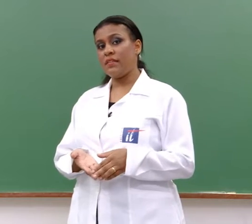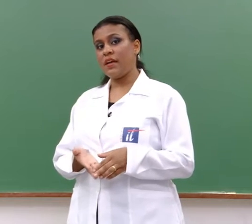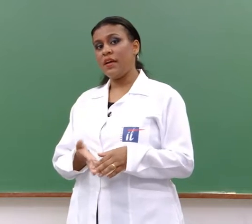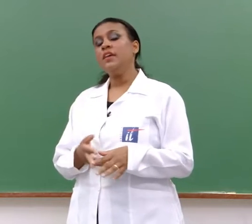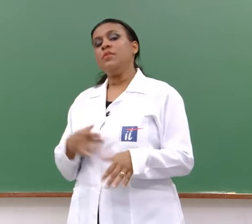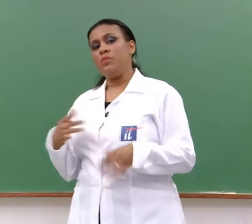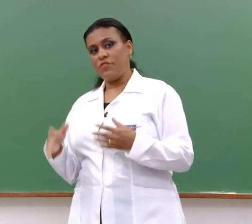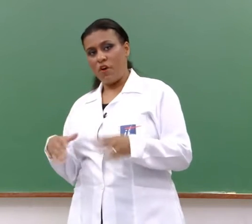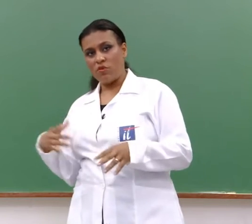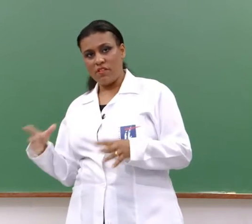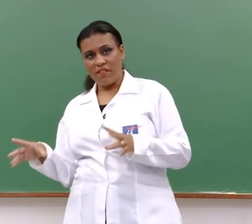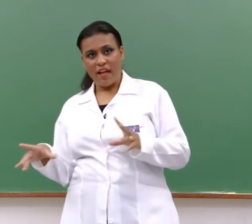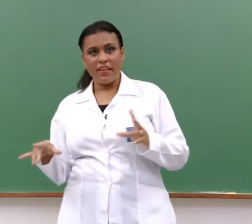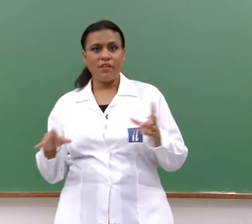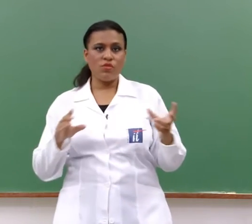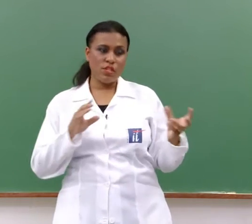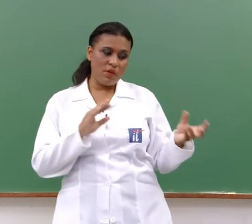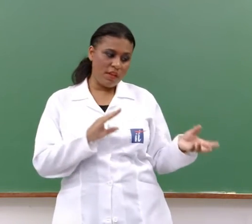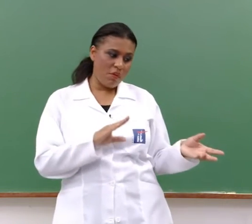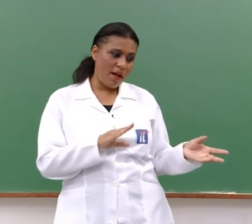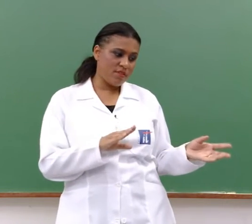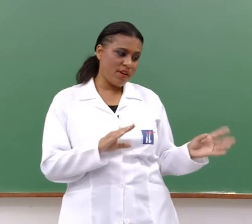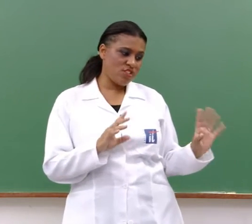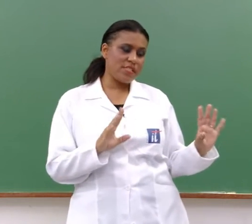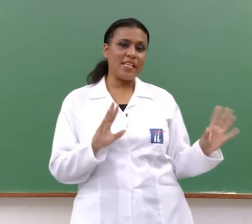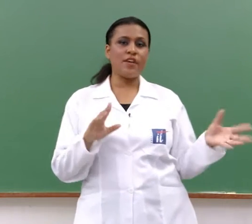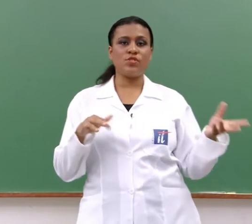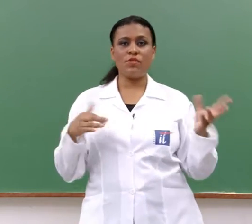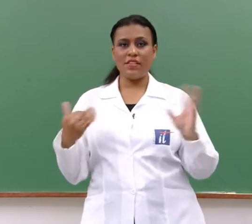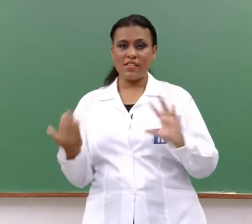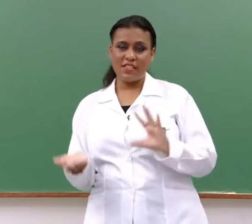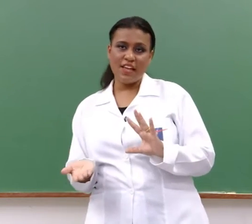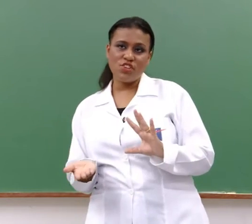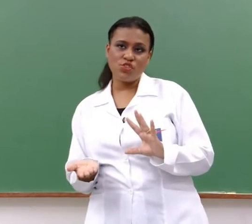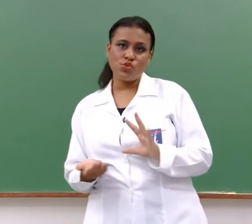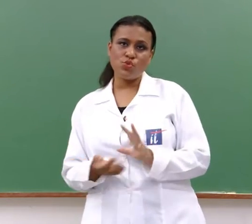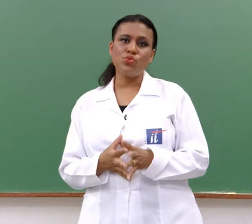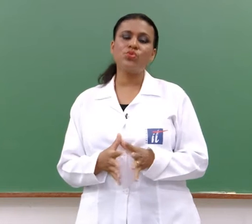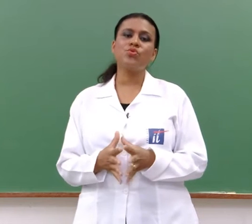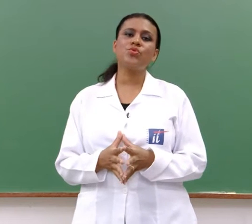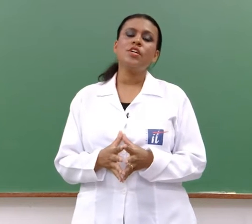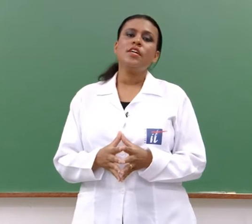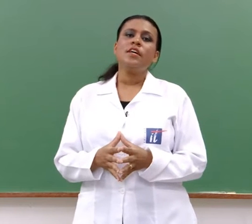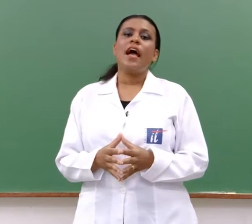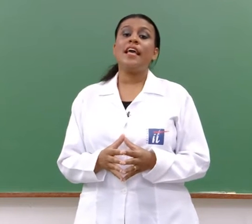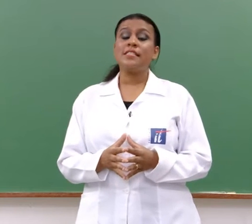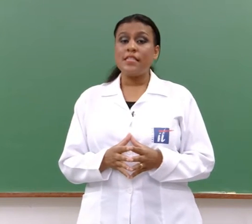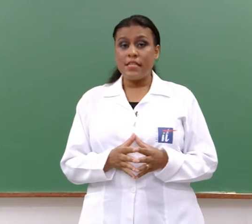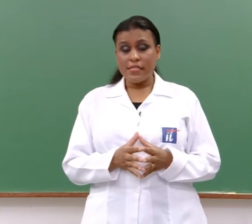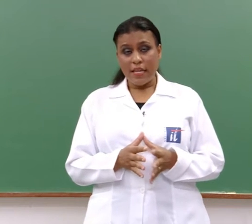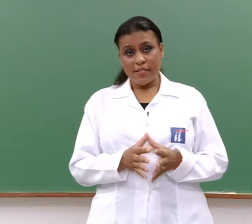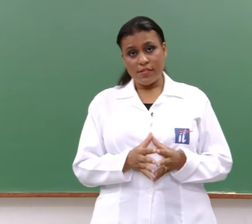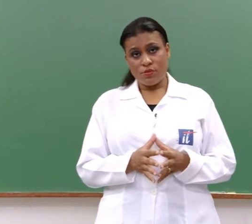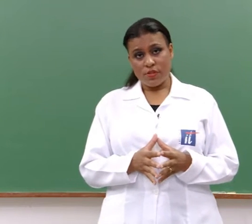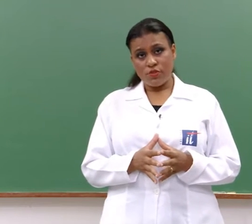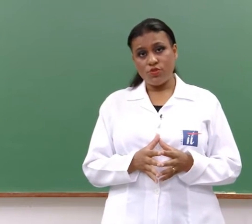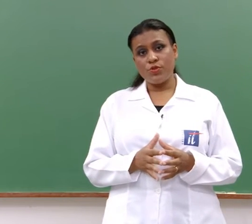1850, por volta daí, o 54 a de cegos, 57 a de surdos. Existem essas duas